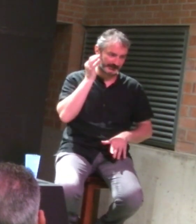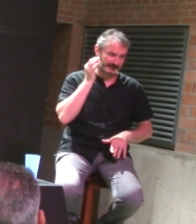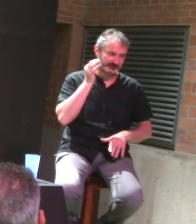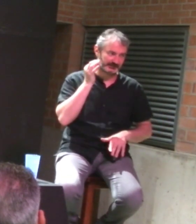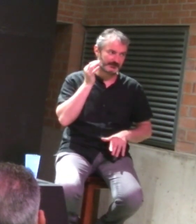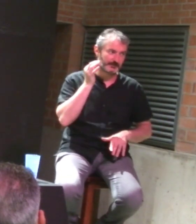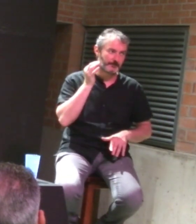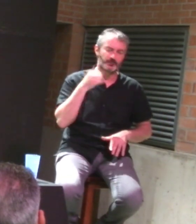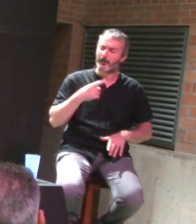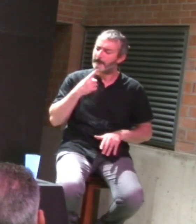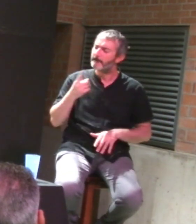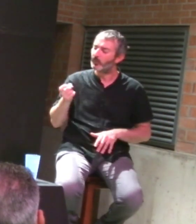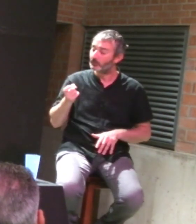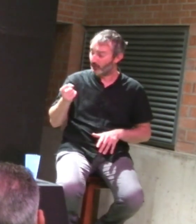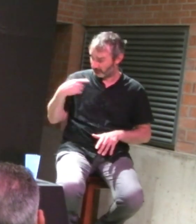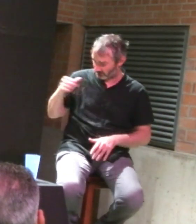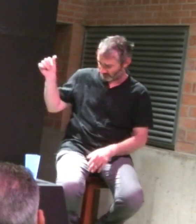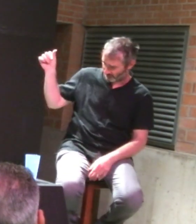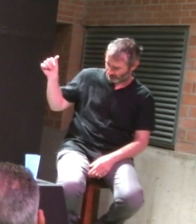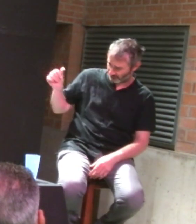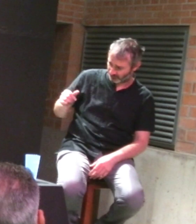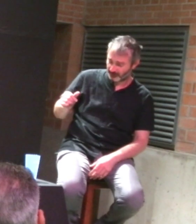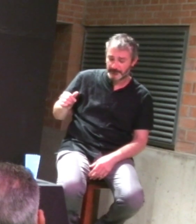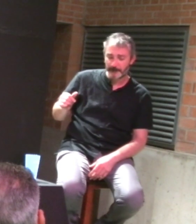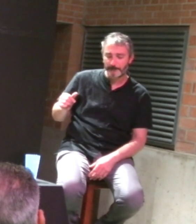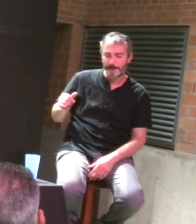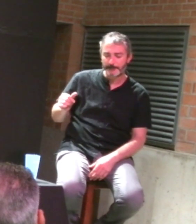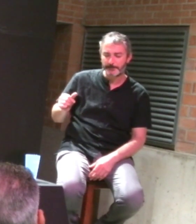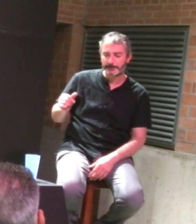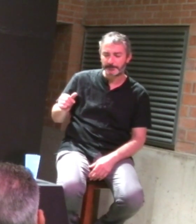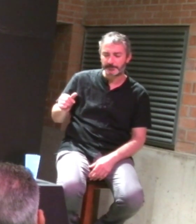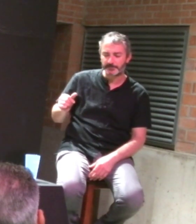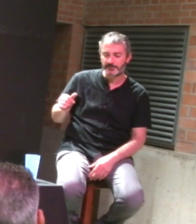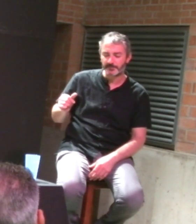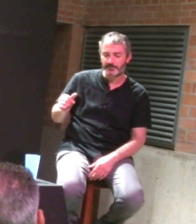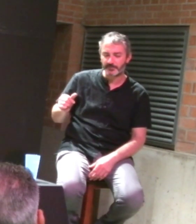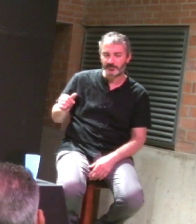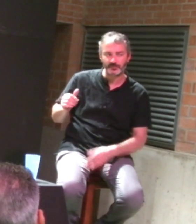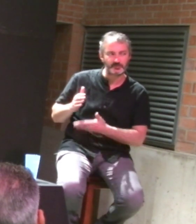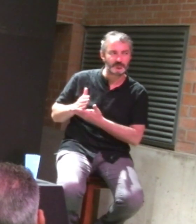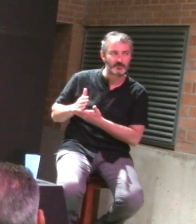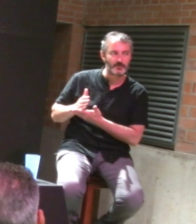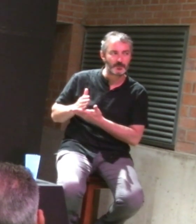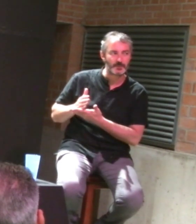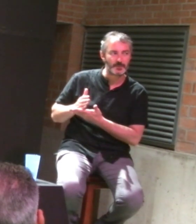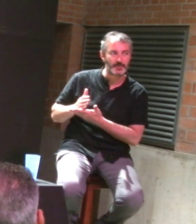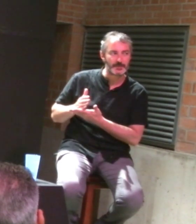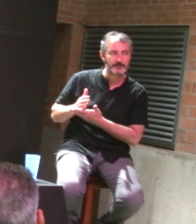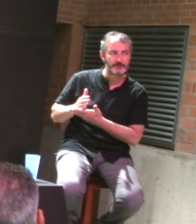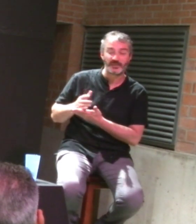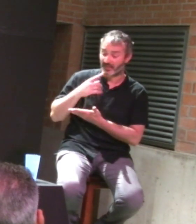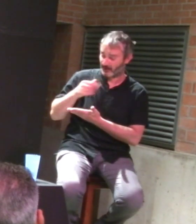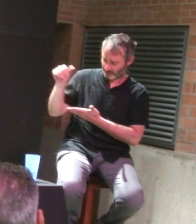comença la... Com amb tota aquesta història tan fonamental, en canvi, doncs, és una vaga que